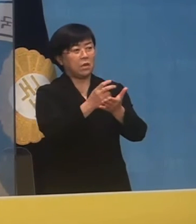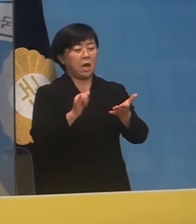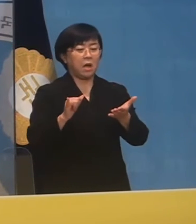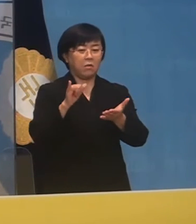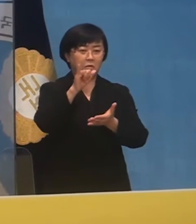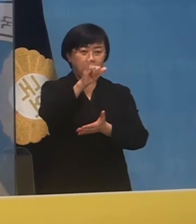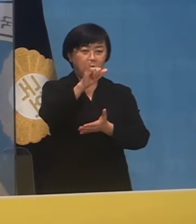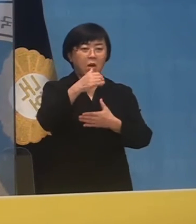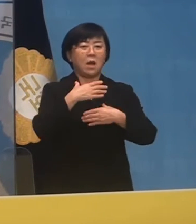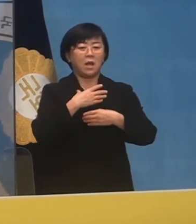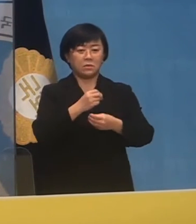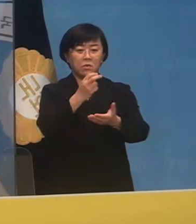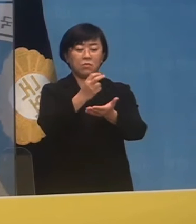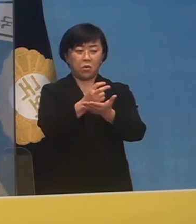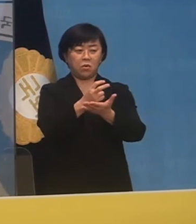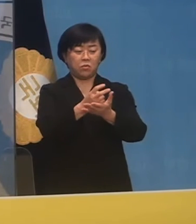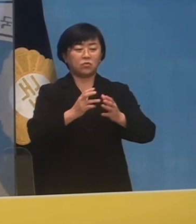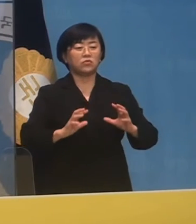항공안전법,